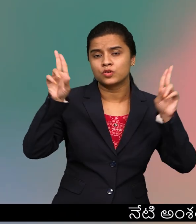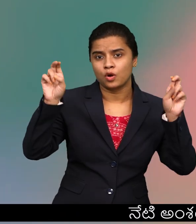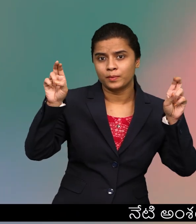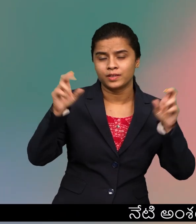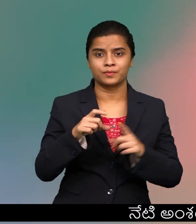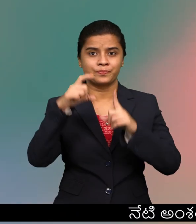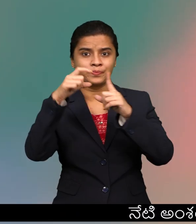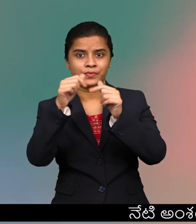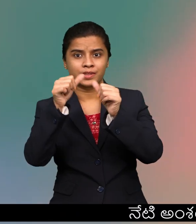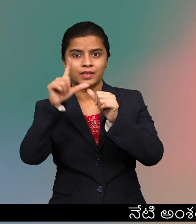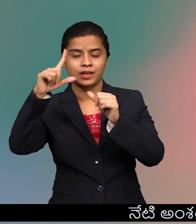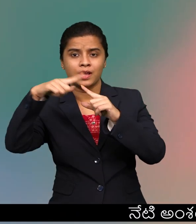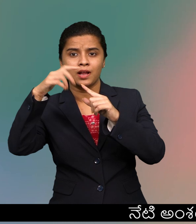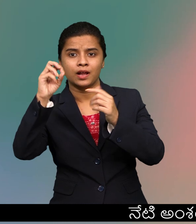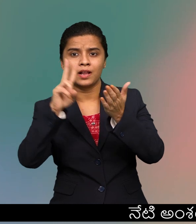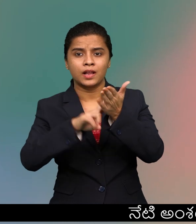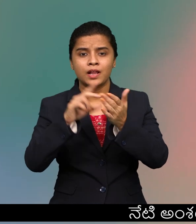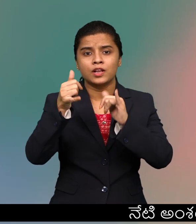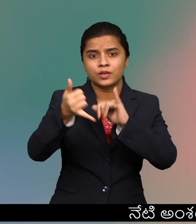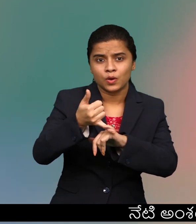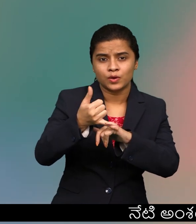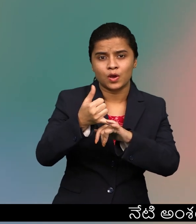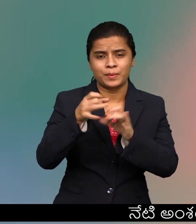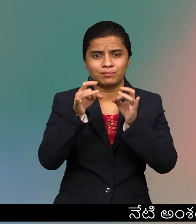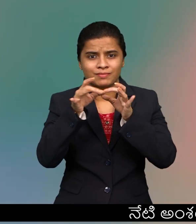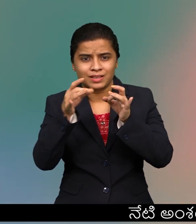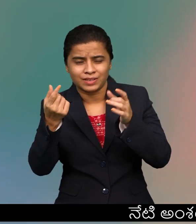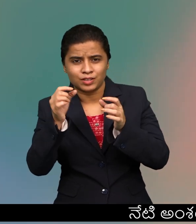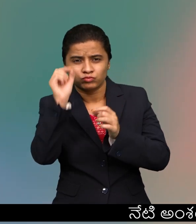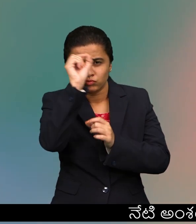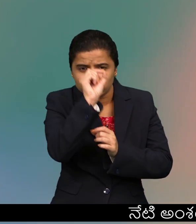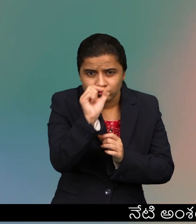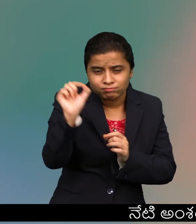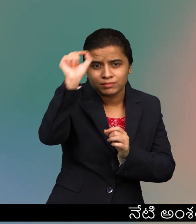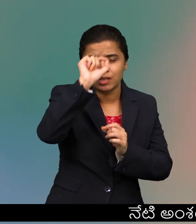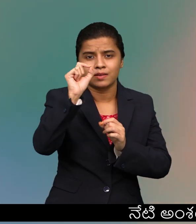నేటి అంశం డాల్టన్ యొక్క పరమాణు సిద్ధాంతం.